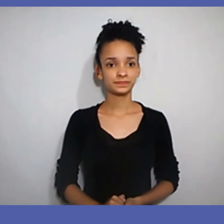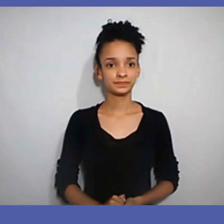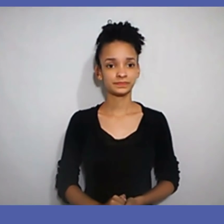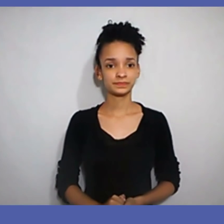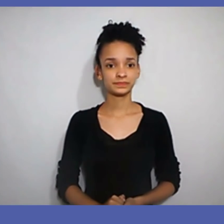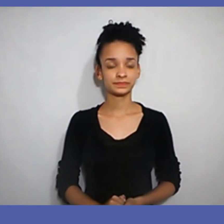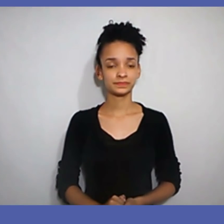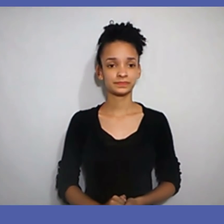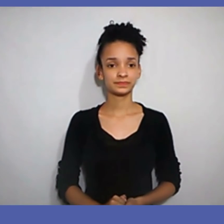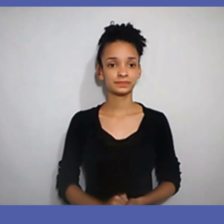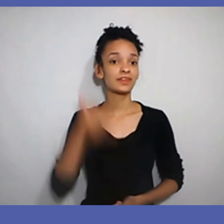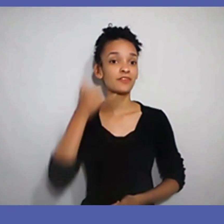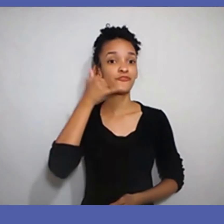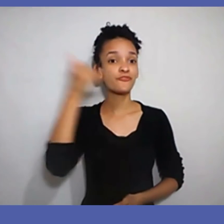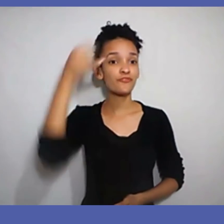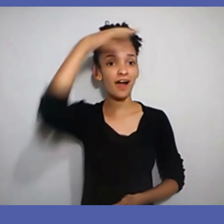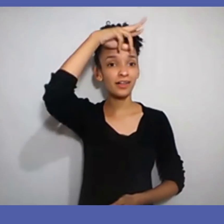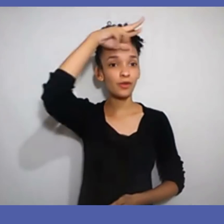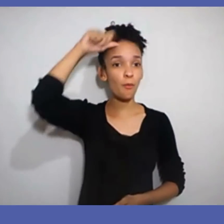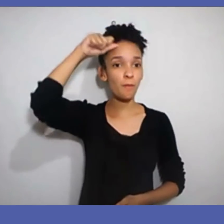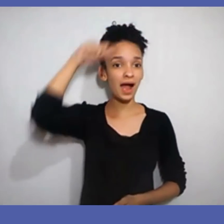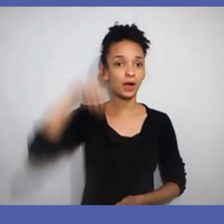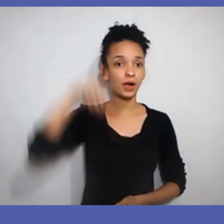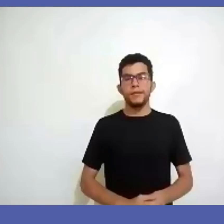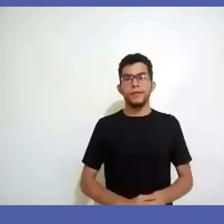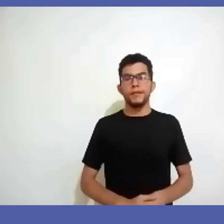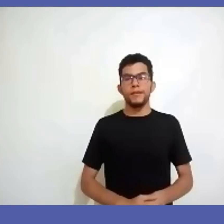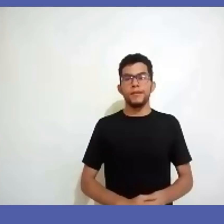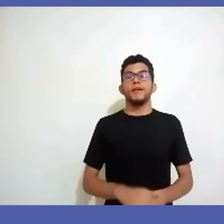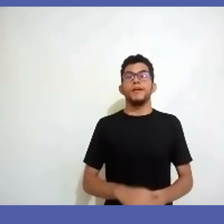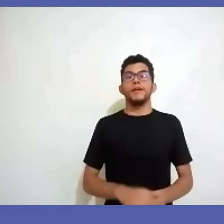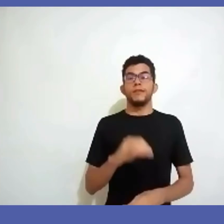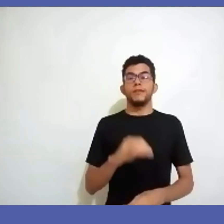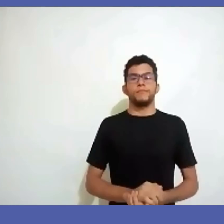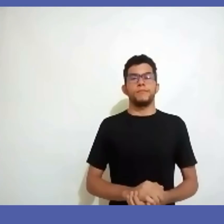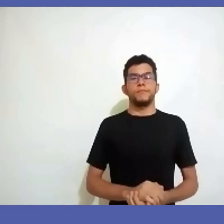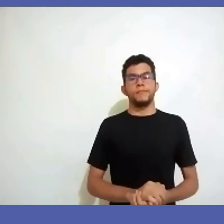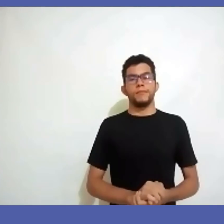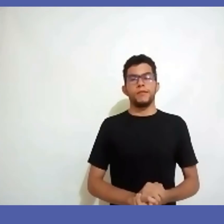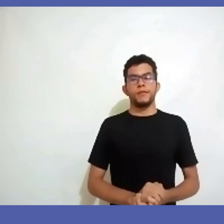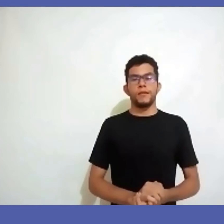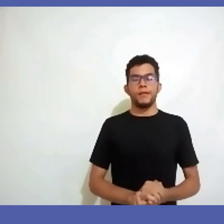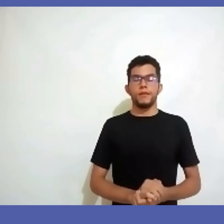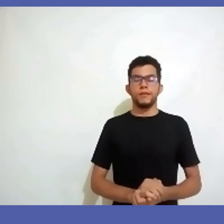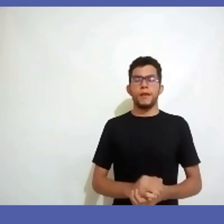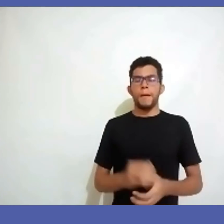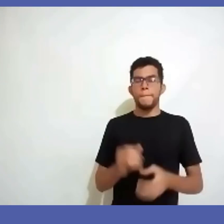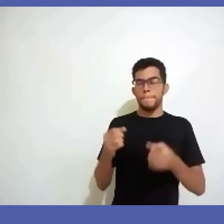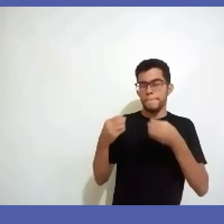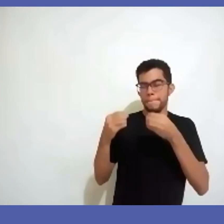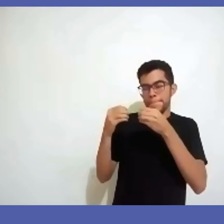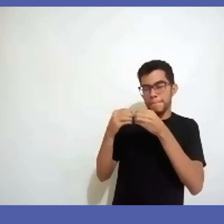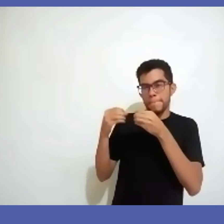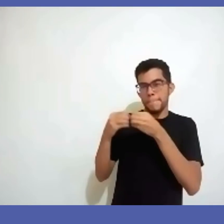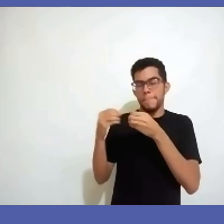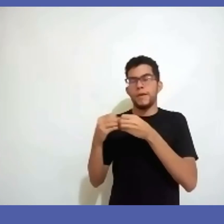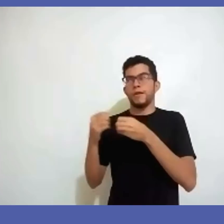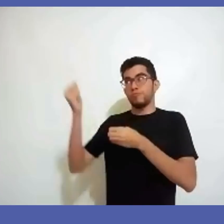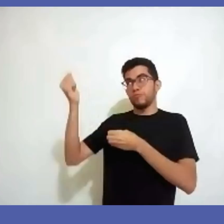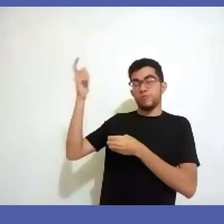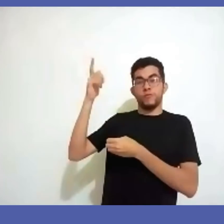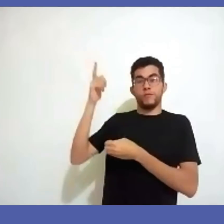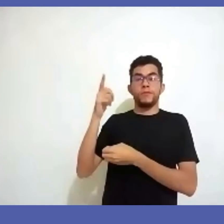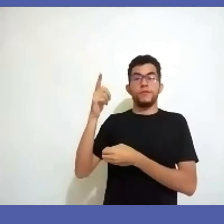as folhas brotam, sabeis que está próximo o verão. Esse verão aqui não